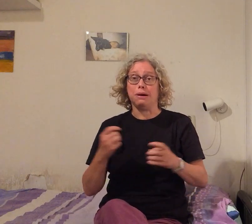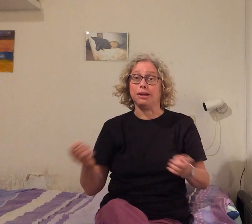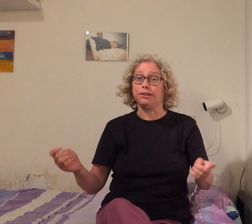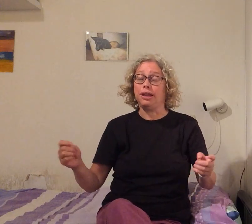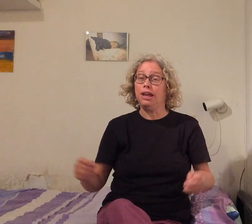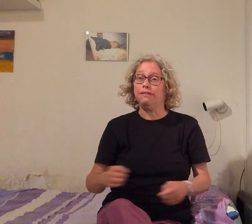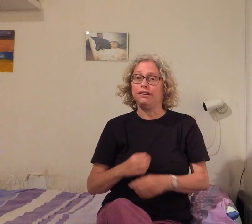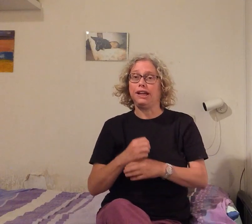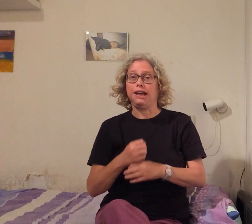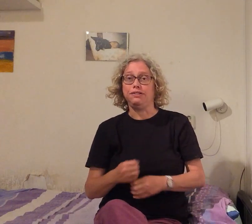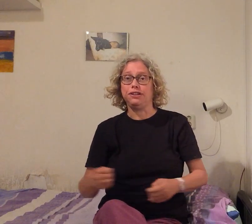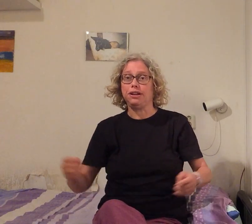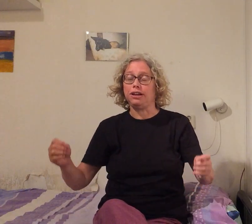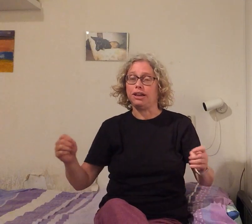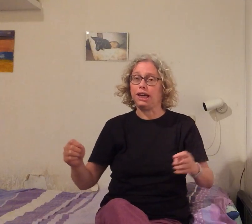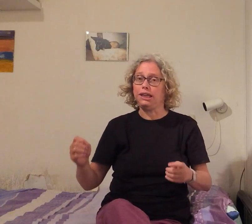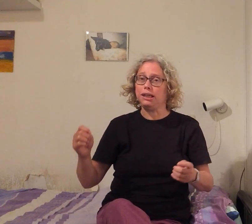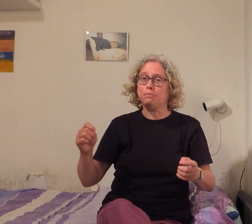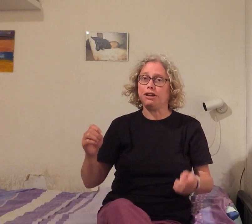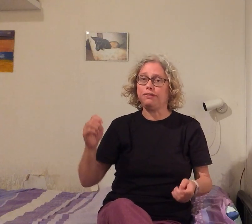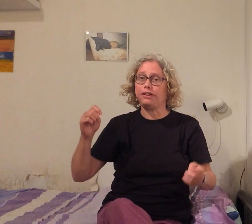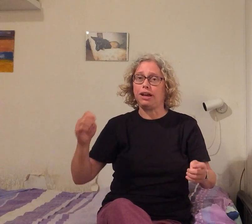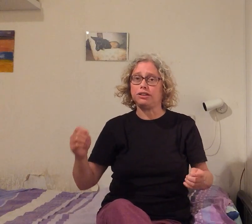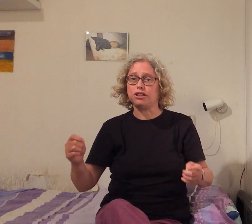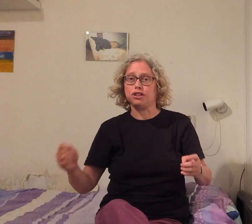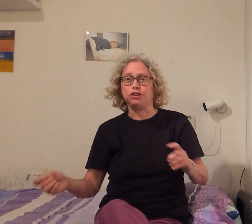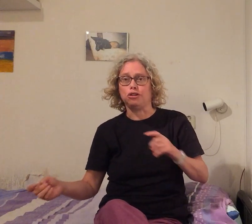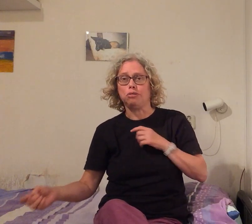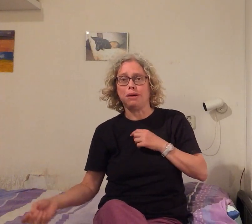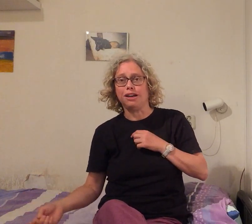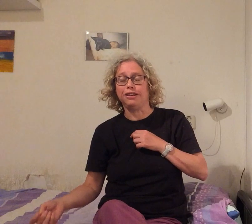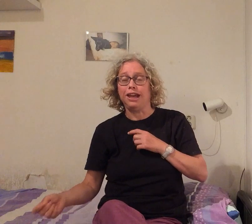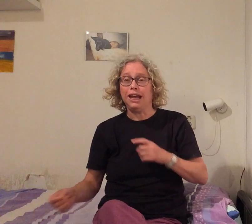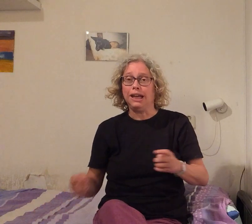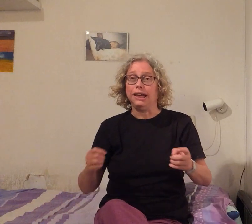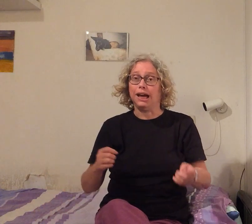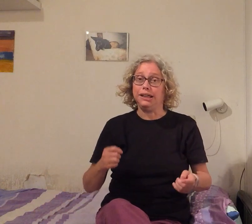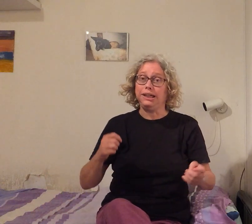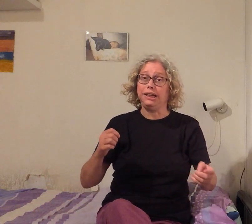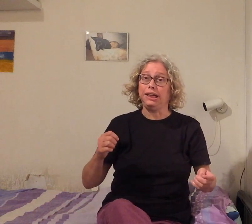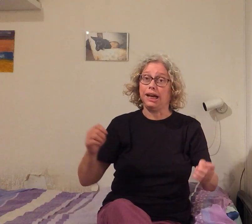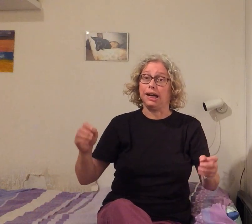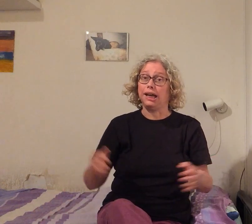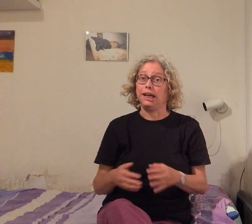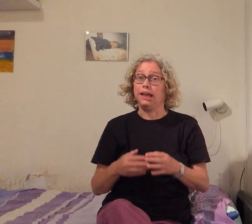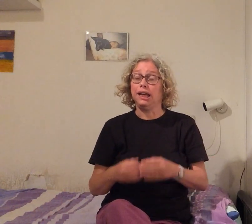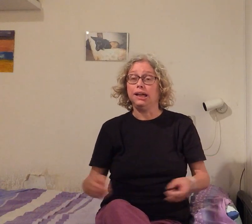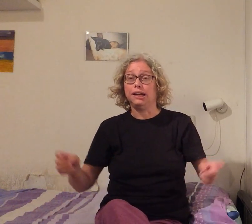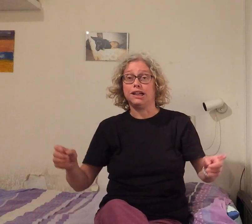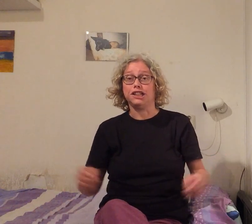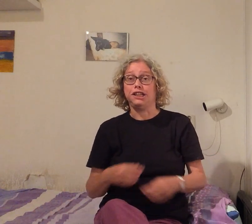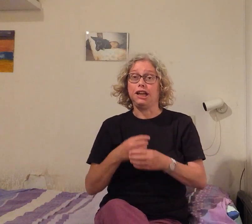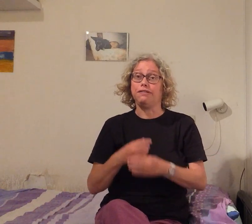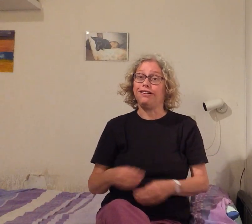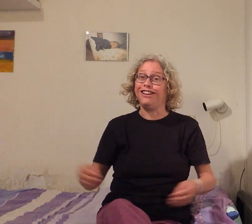man, wat heeft ze gegeten man, wat at ze toch man. Ja, die diarree, daar zit ik wel